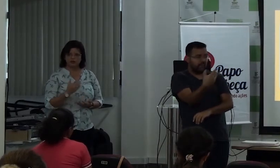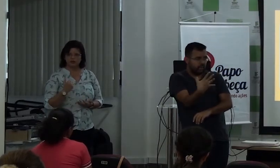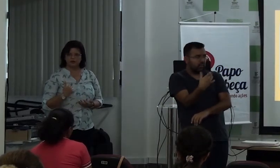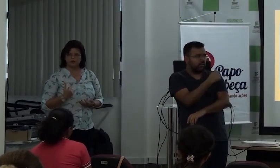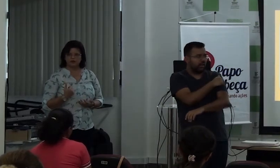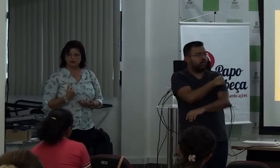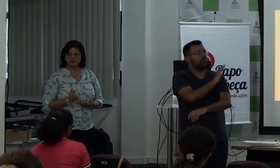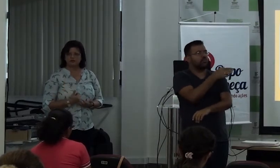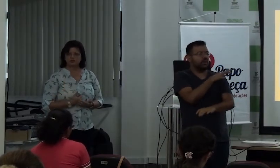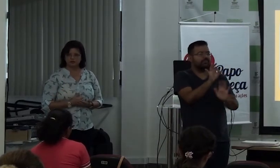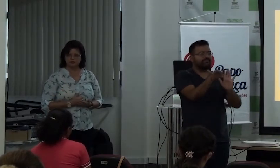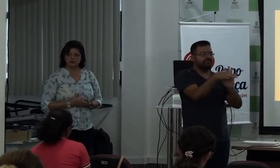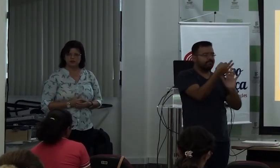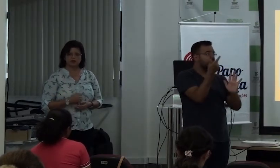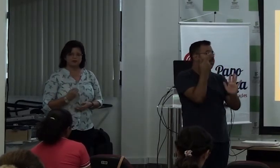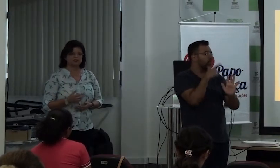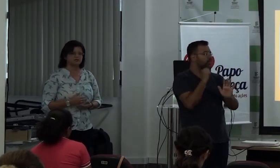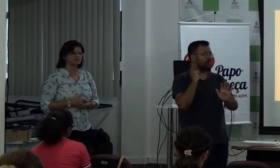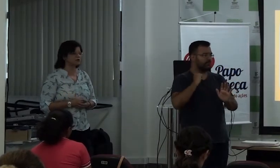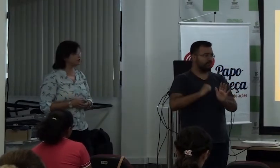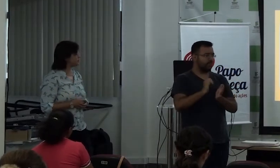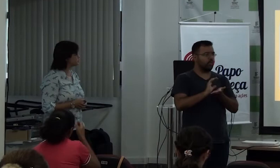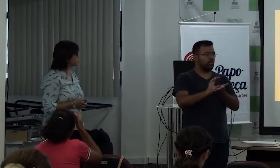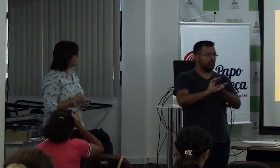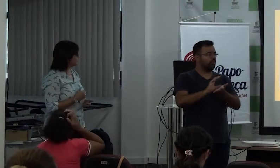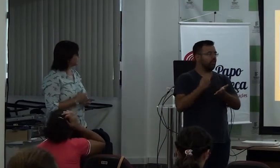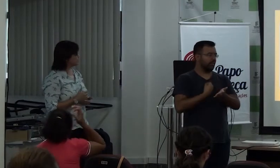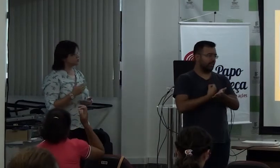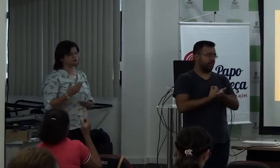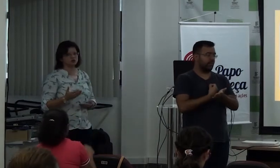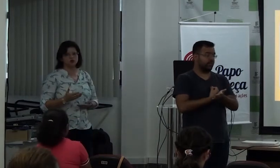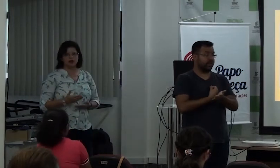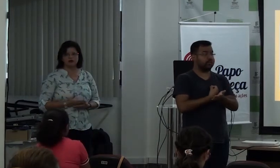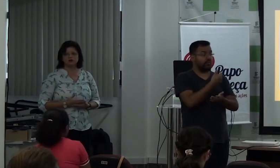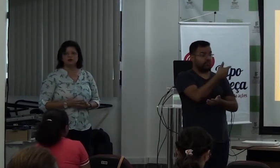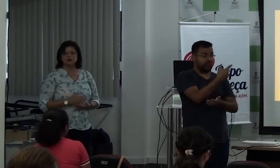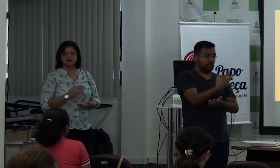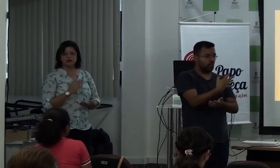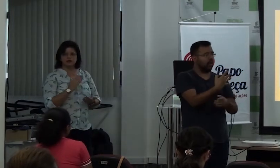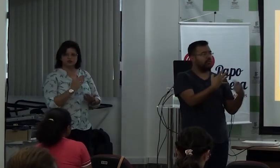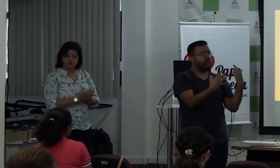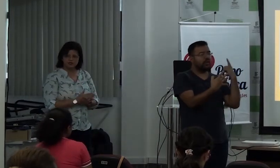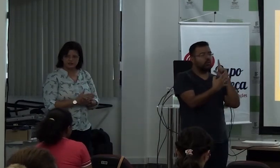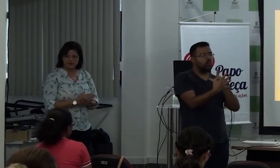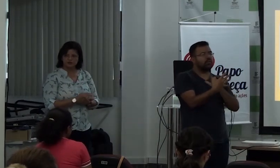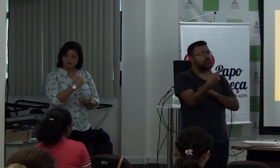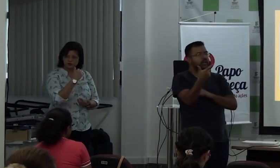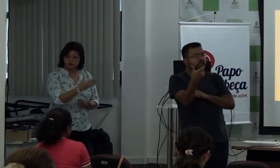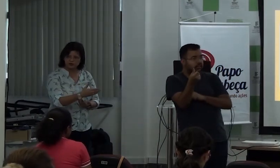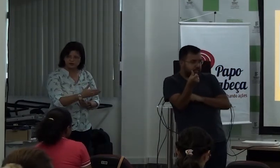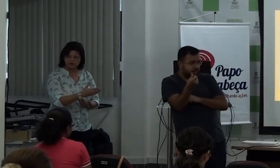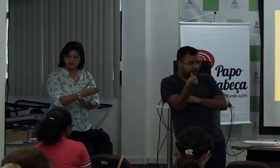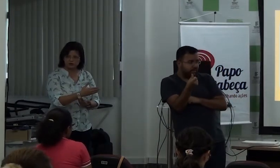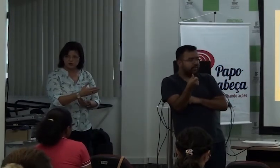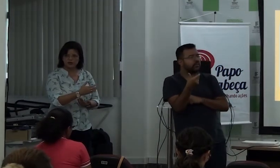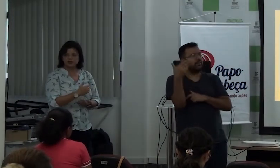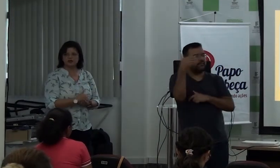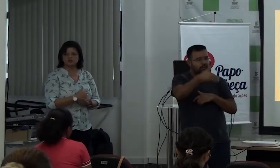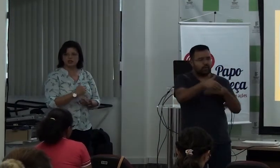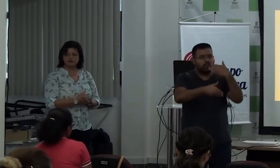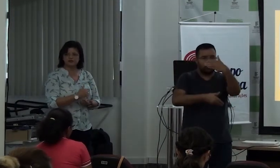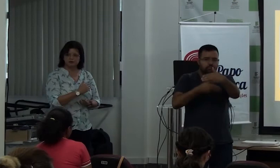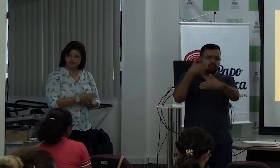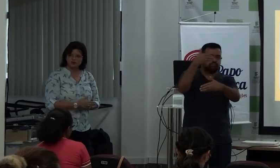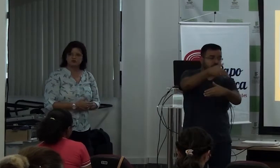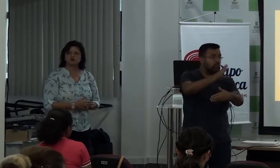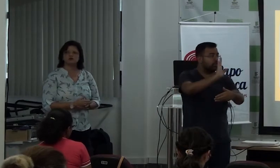inscreveram para concessão de auxílio à participação de eventos, e desses 24, 16 foram aos eventos,